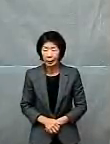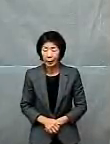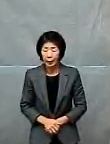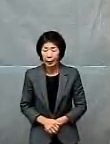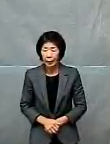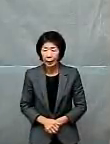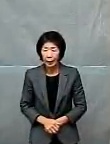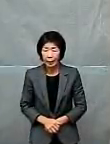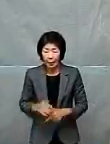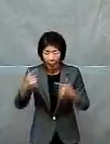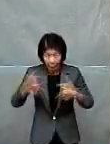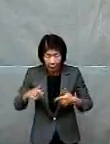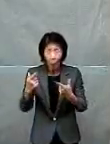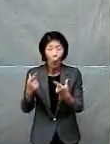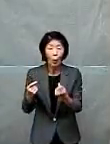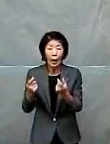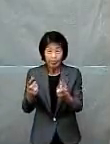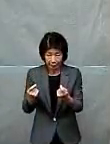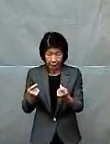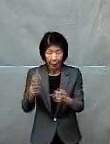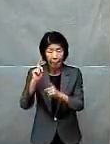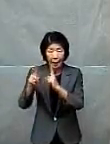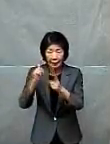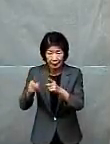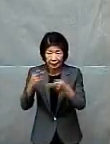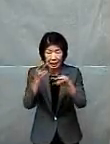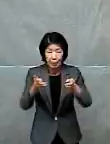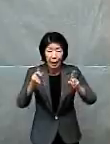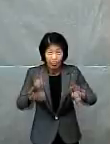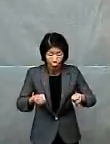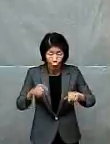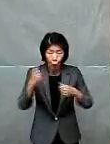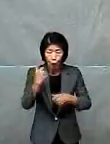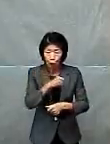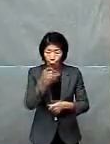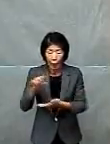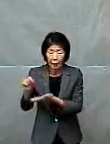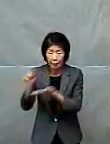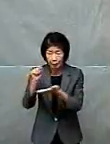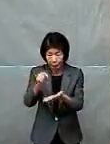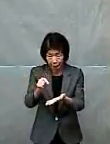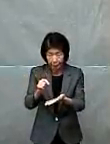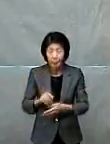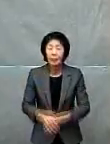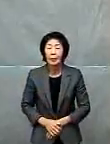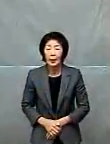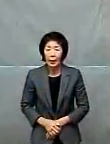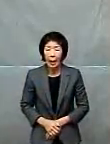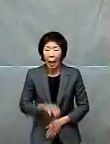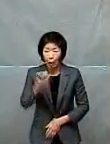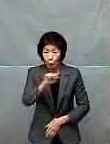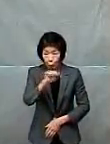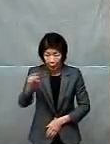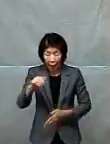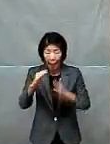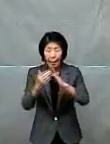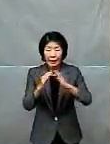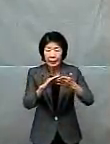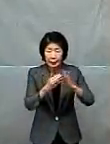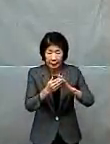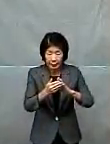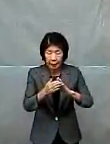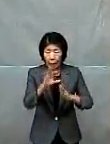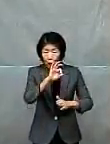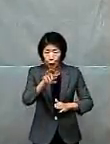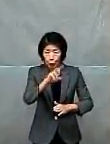では恒例となりました祭りやイベントのご紹介であります。遊佐町では